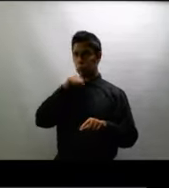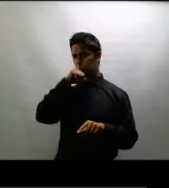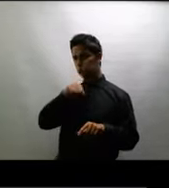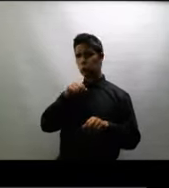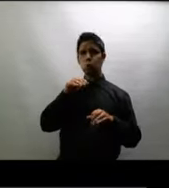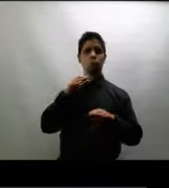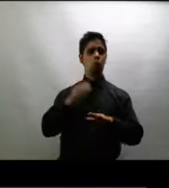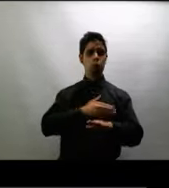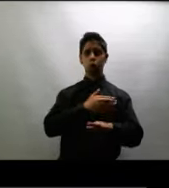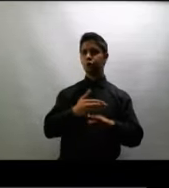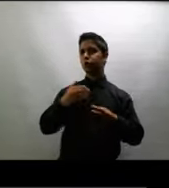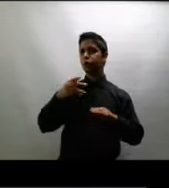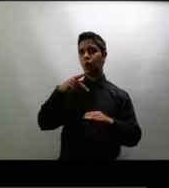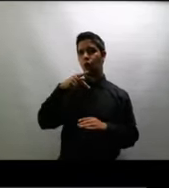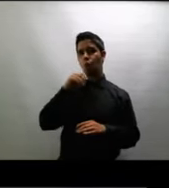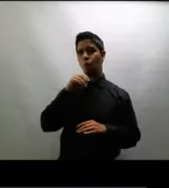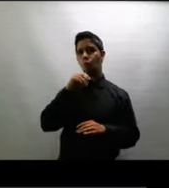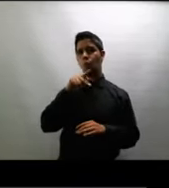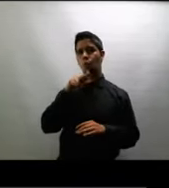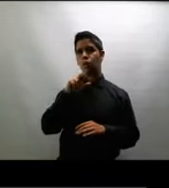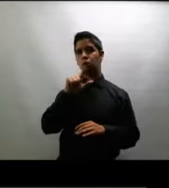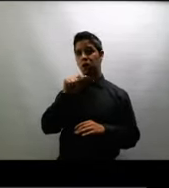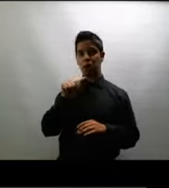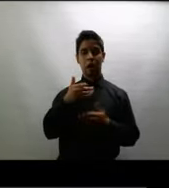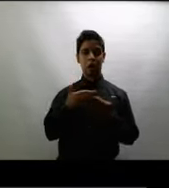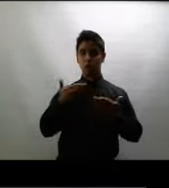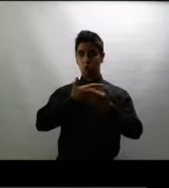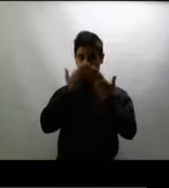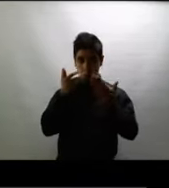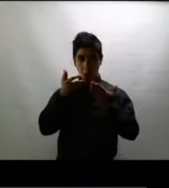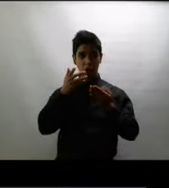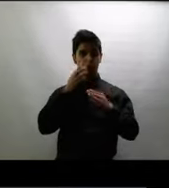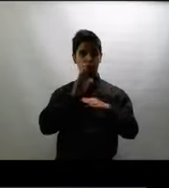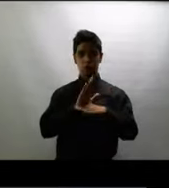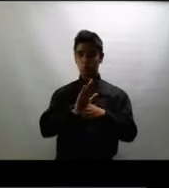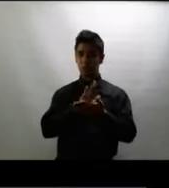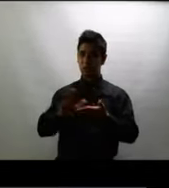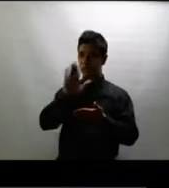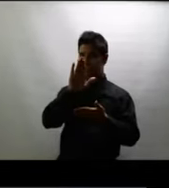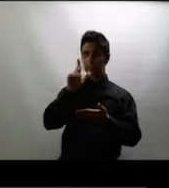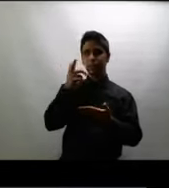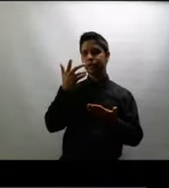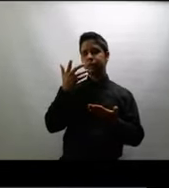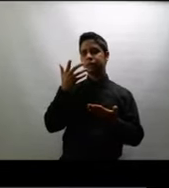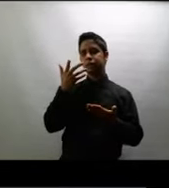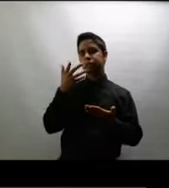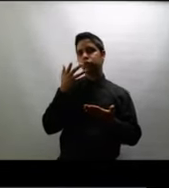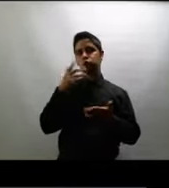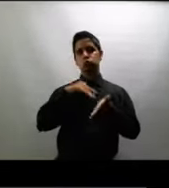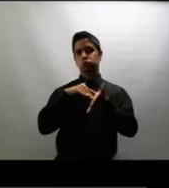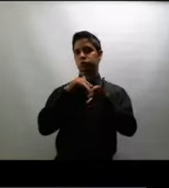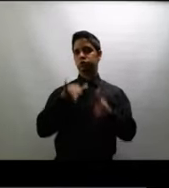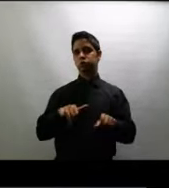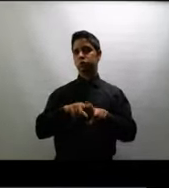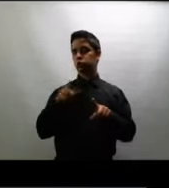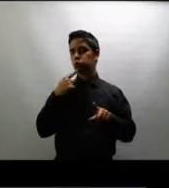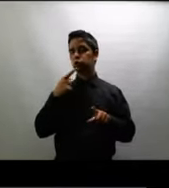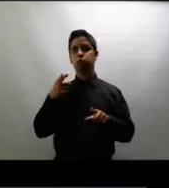lamentablemente, pues aquí no habían universidades donde se estudiara eso y yo tocaba mucho de oído, música popular y tocaba en hoteles y todo.